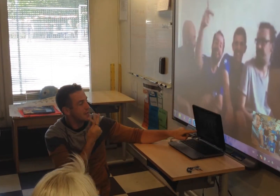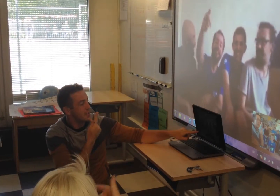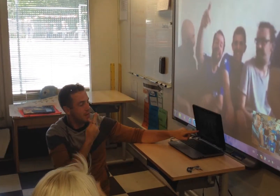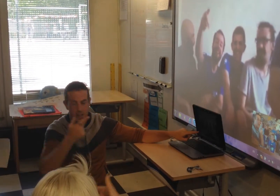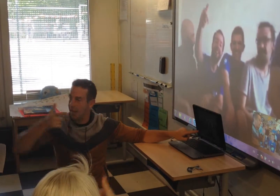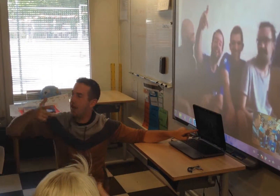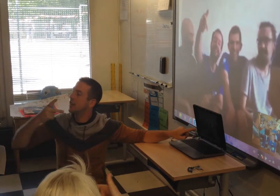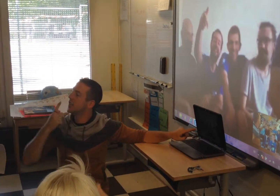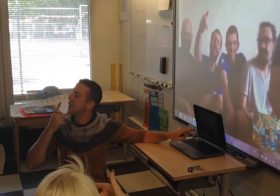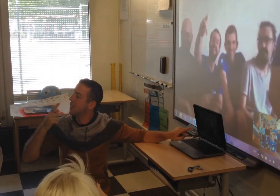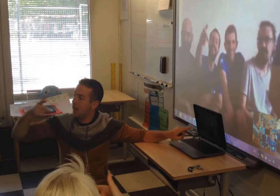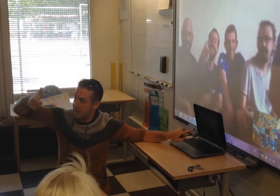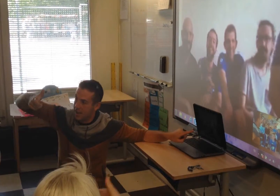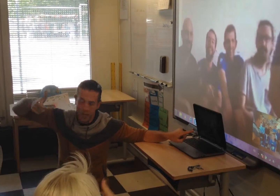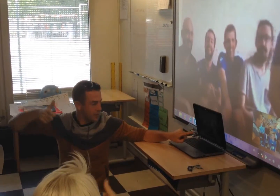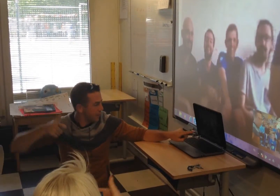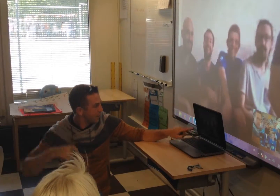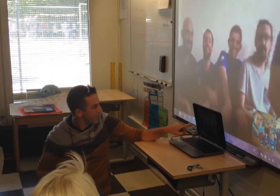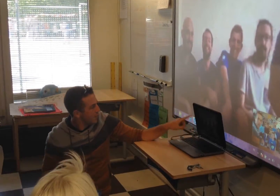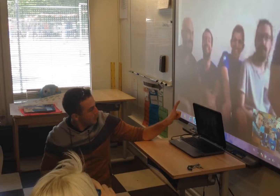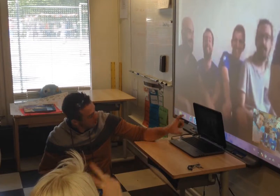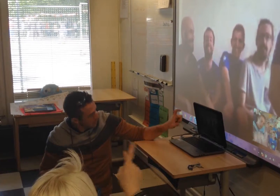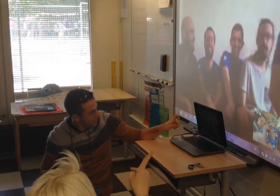L'attaque. Kevin l'attaque.